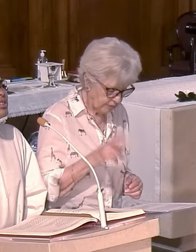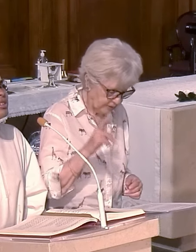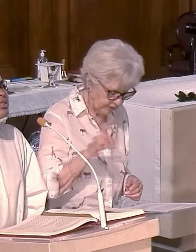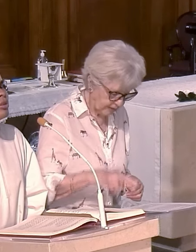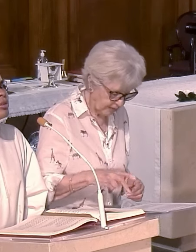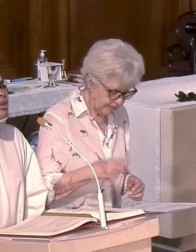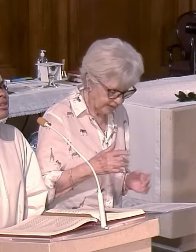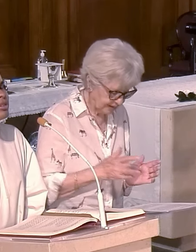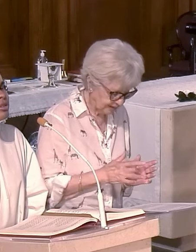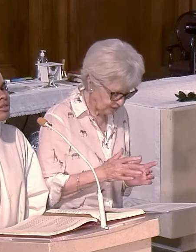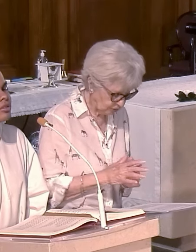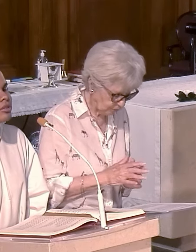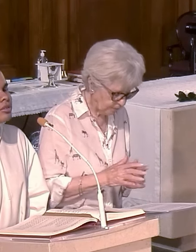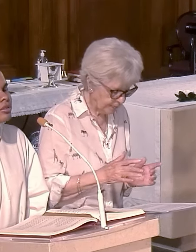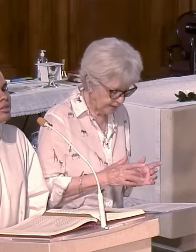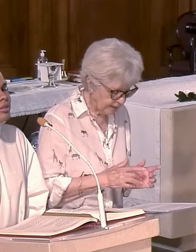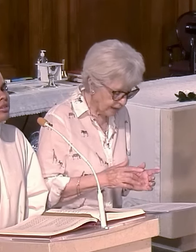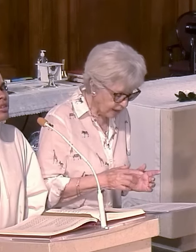apetencias seductoras.